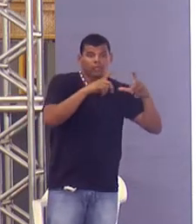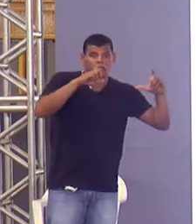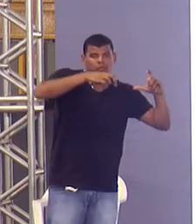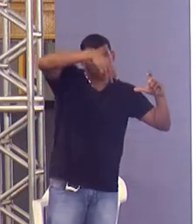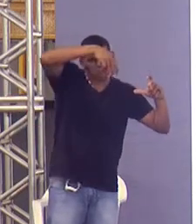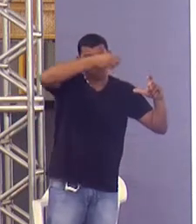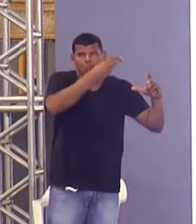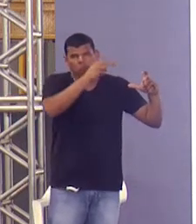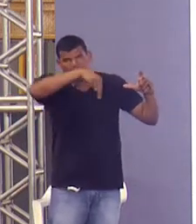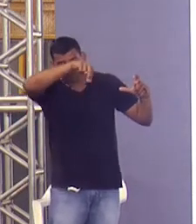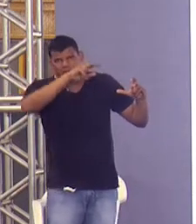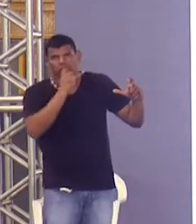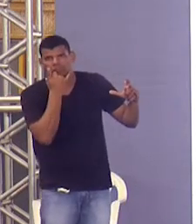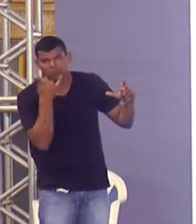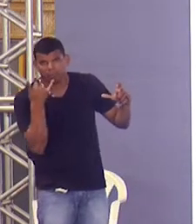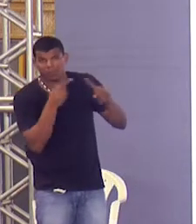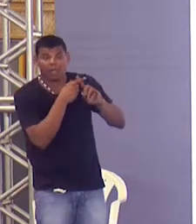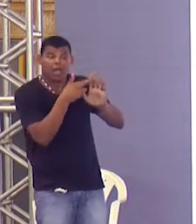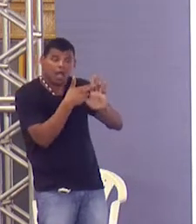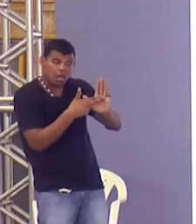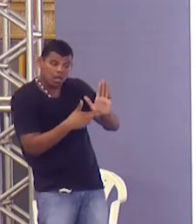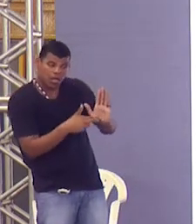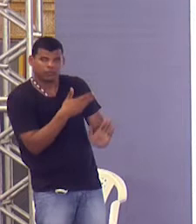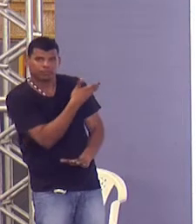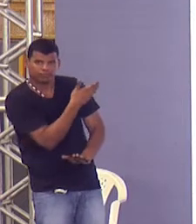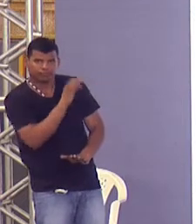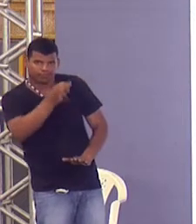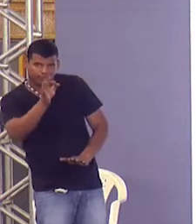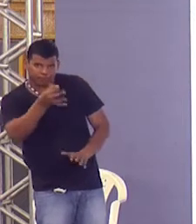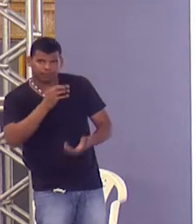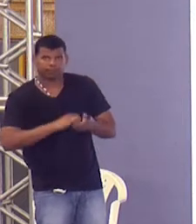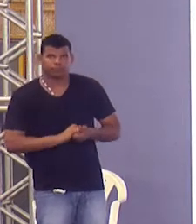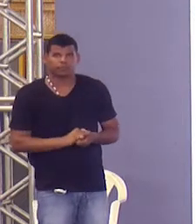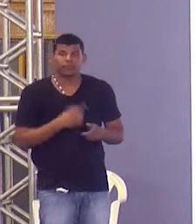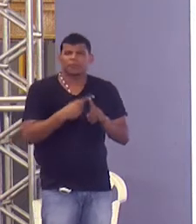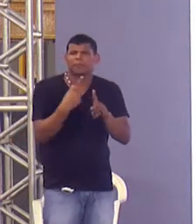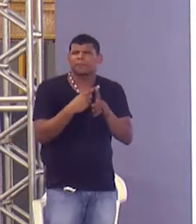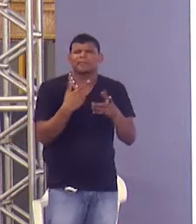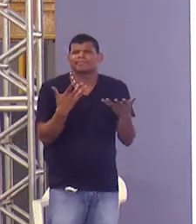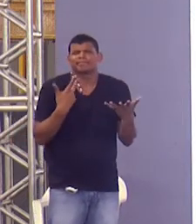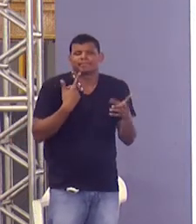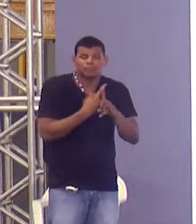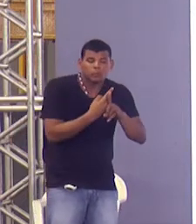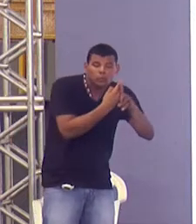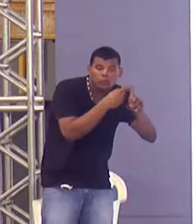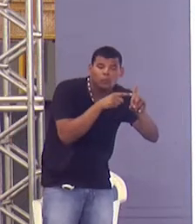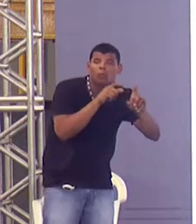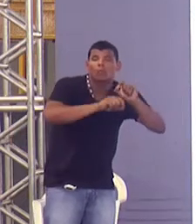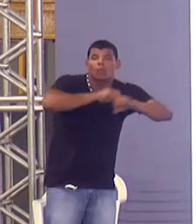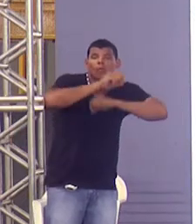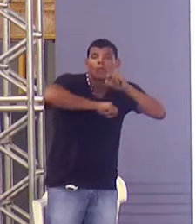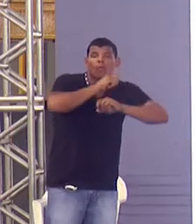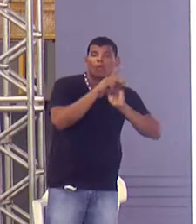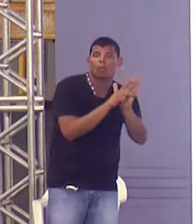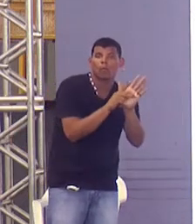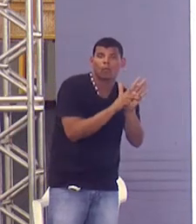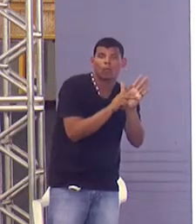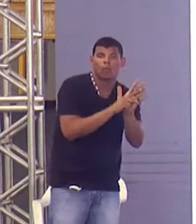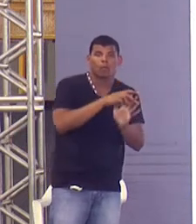a M, tanto faz. Porque a gente sabe que a multiplicação, gente, ela é uma